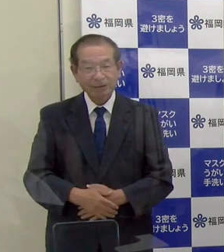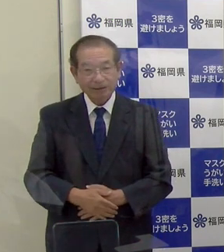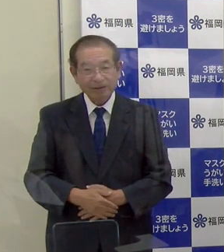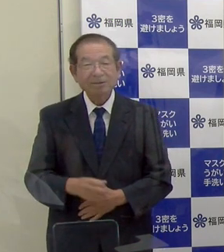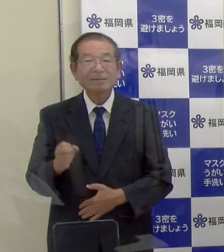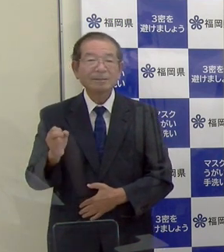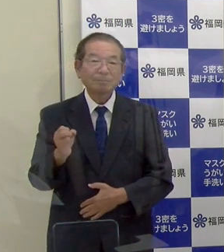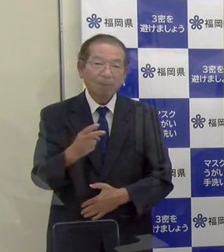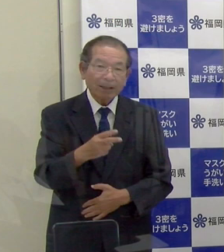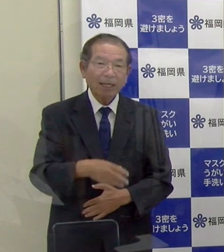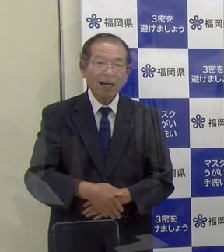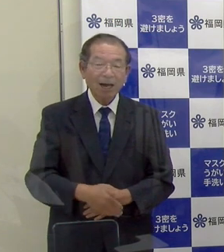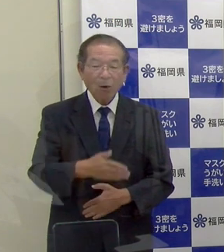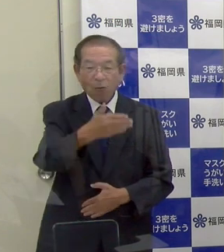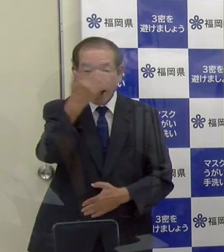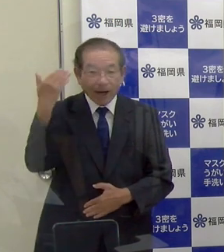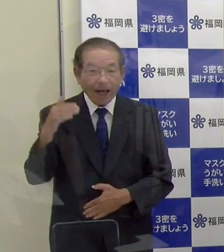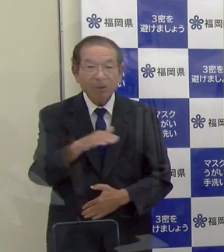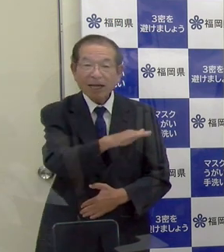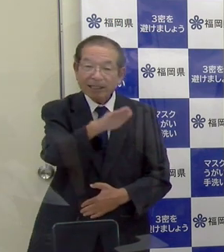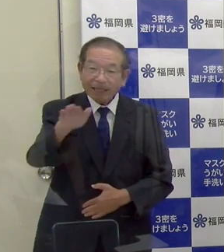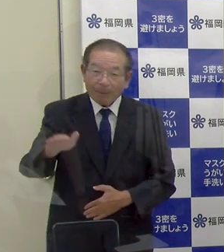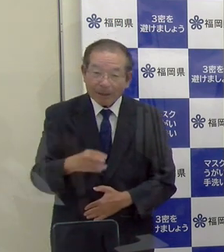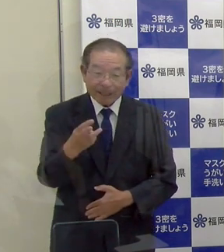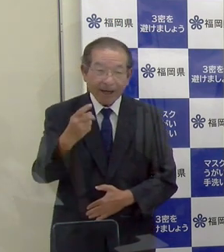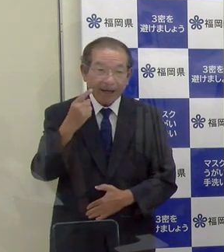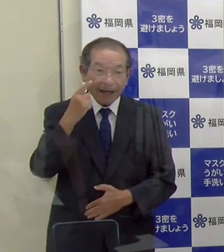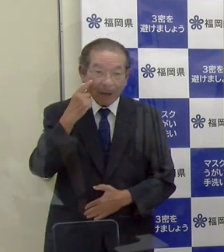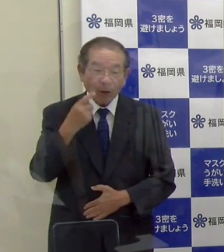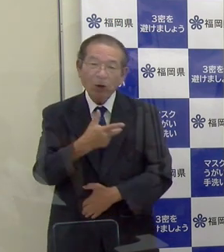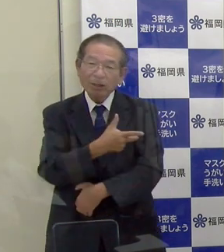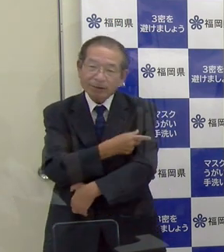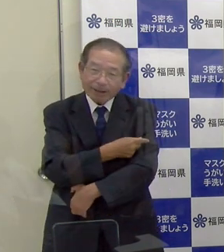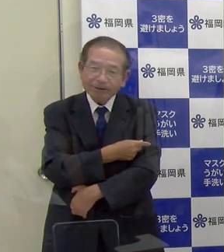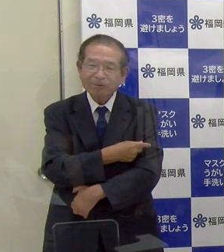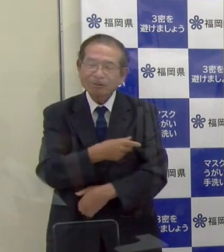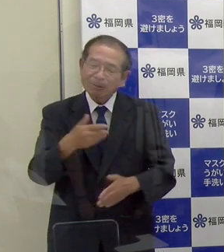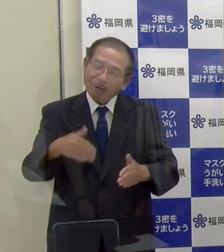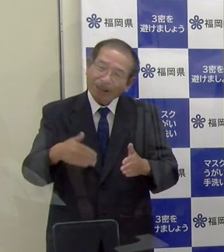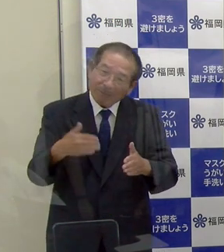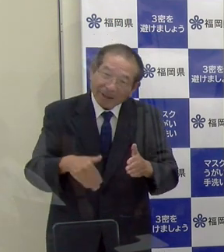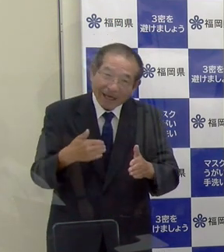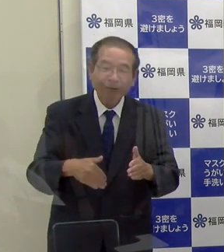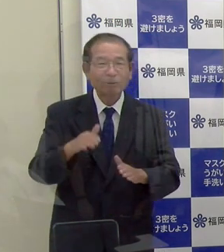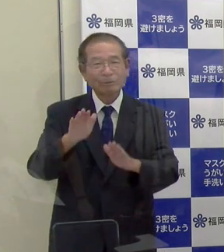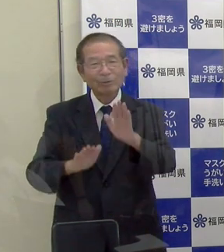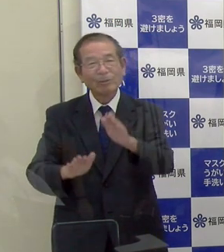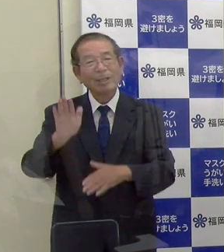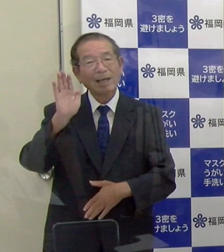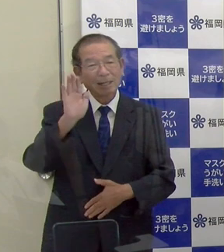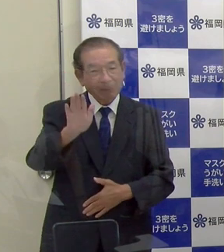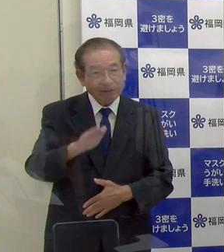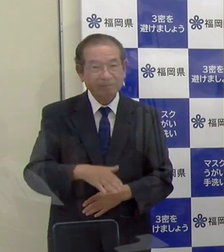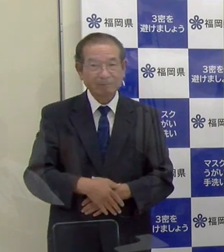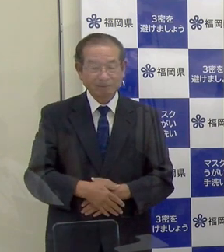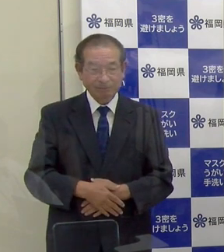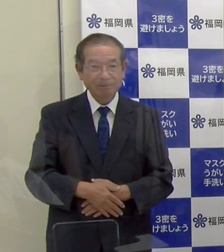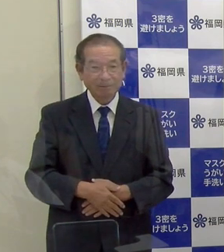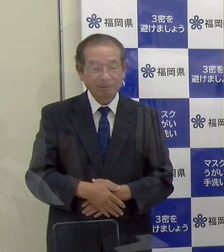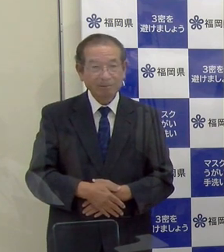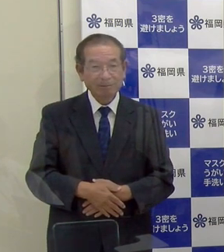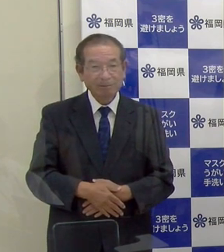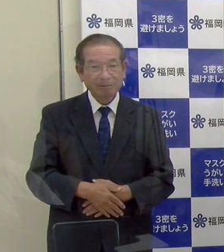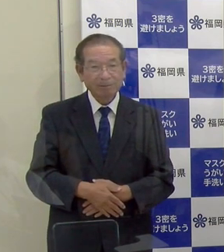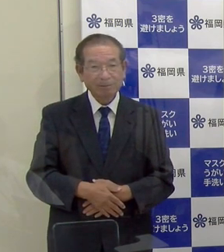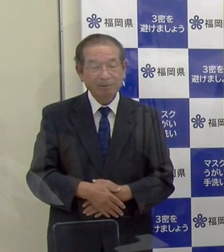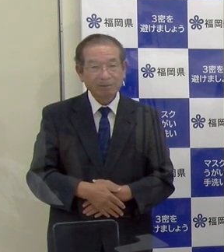また若い皆さんのですね3回目の接種依然として低い状況にあります低い水準にとどまって